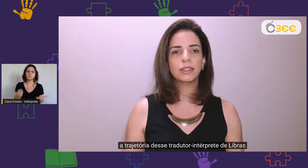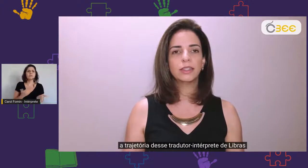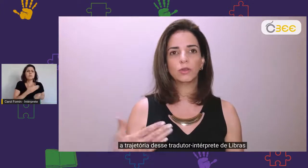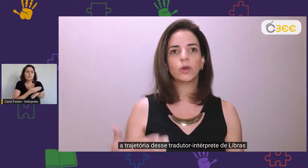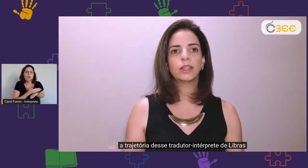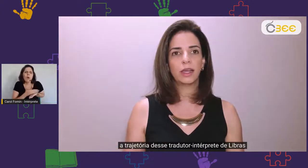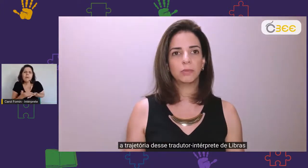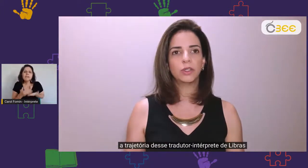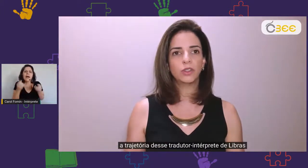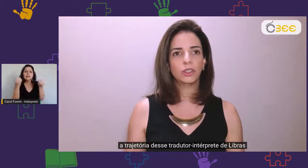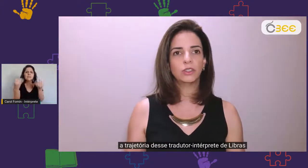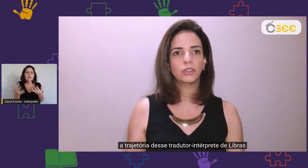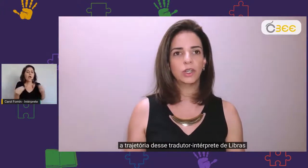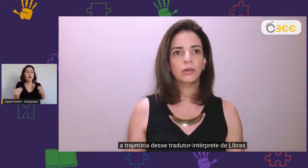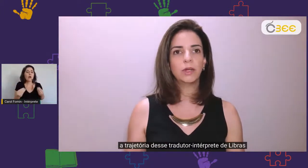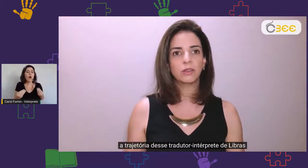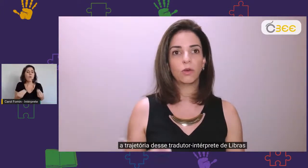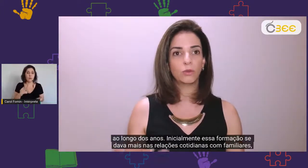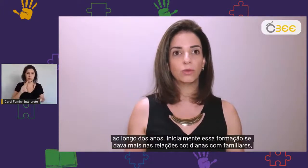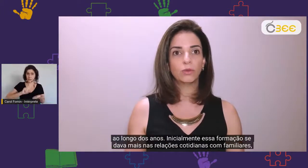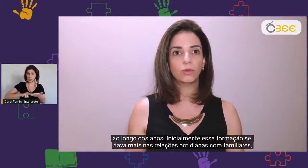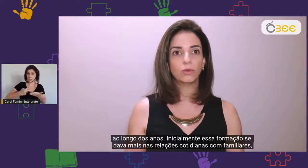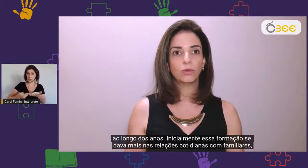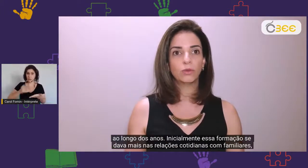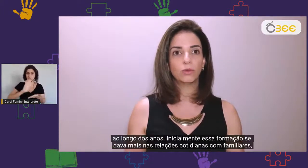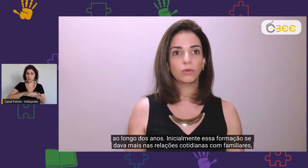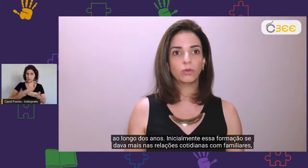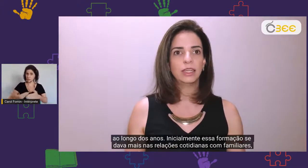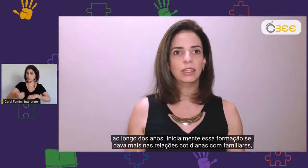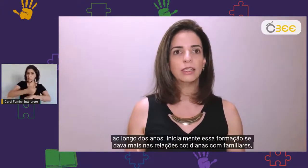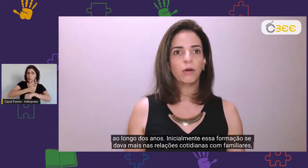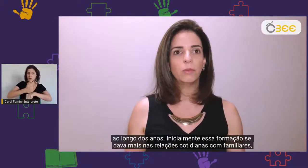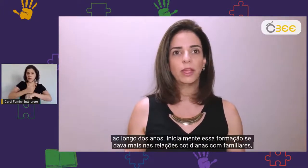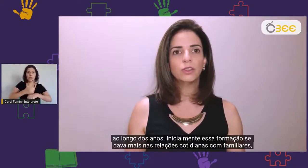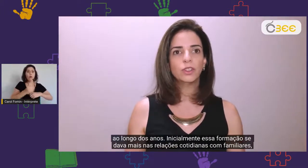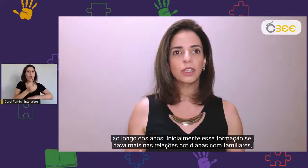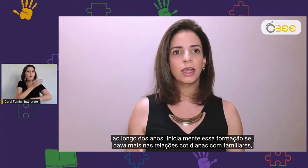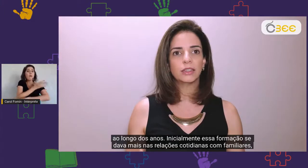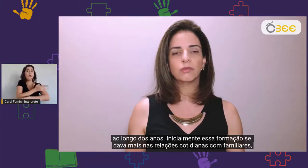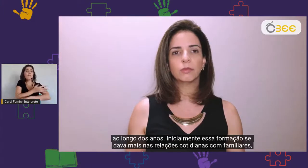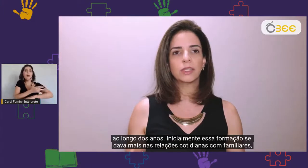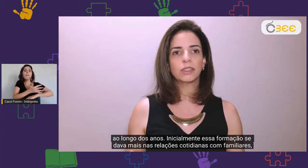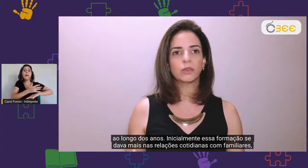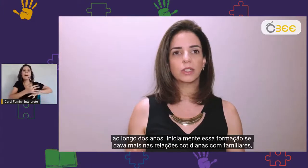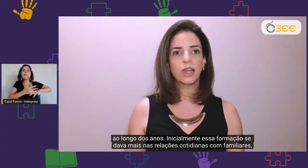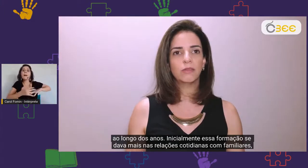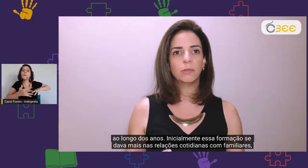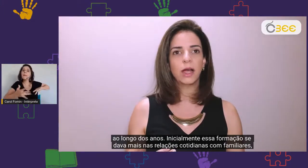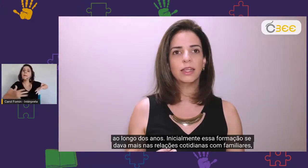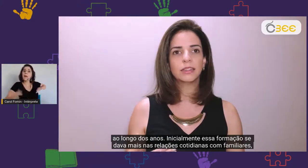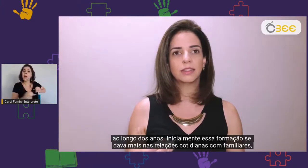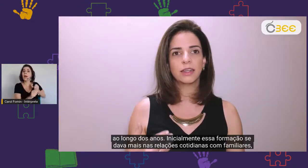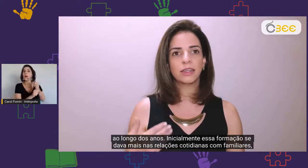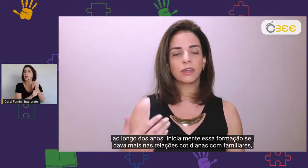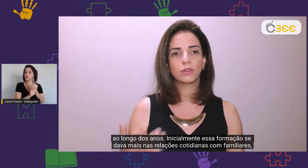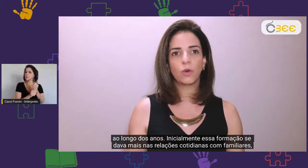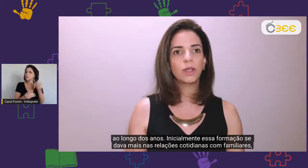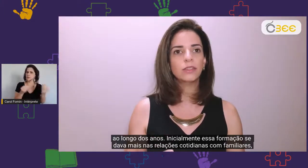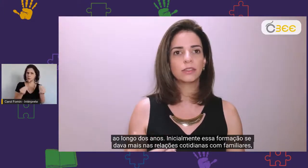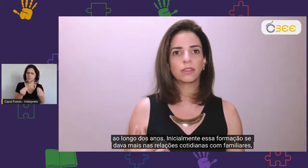desse tradutor-intérprete de Libras ao longo dos anos. Inicialmente, essa formação se dava mais